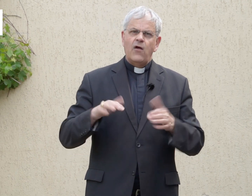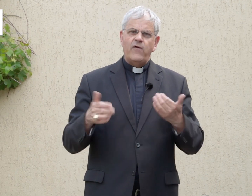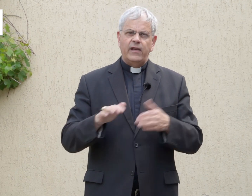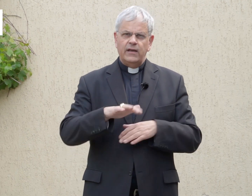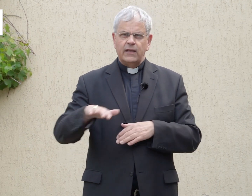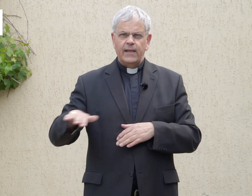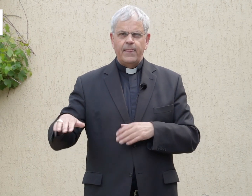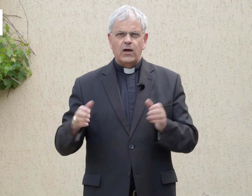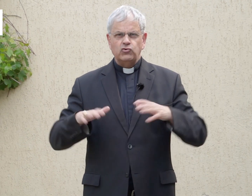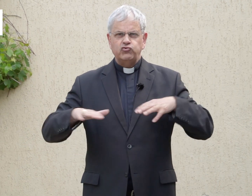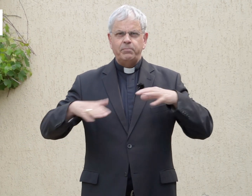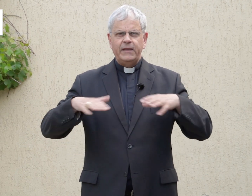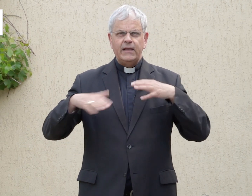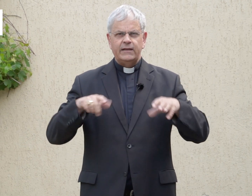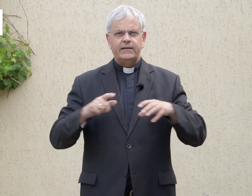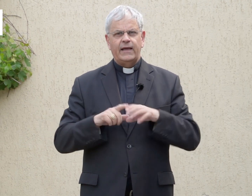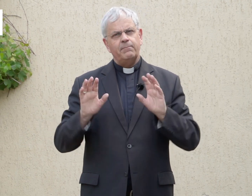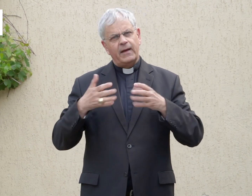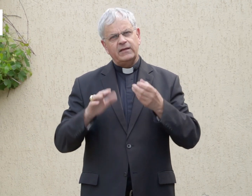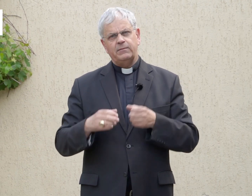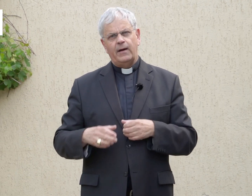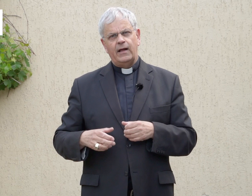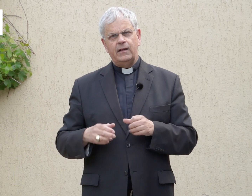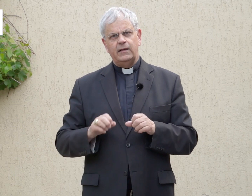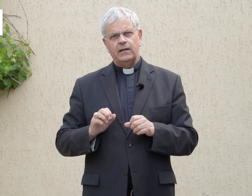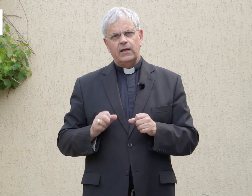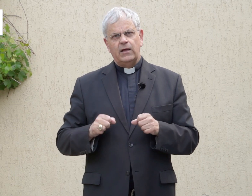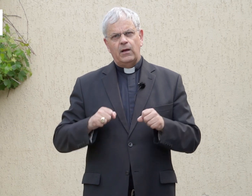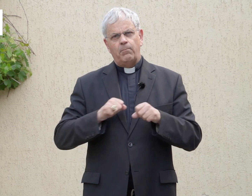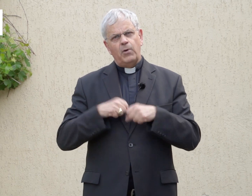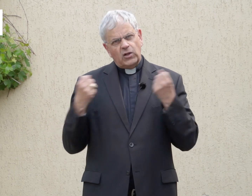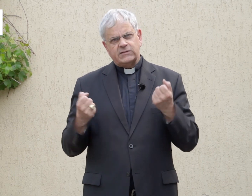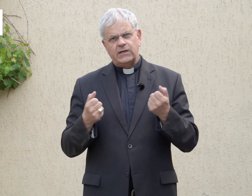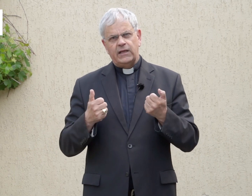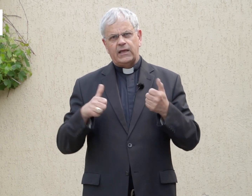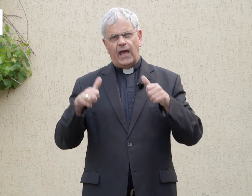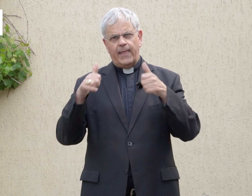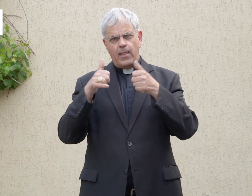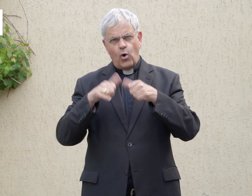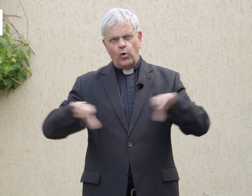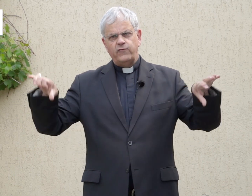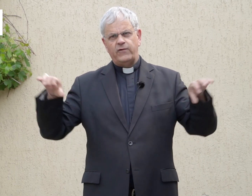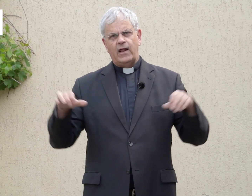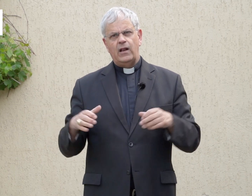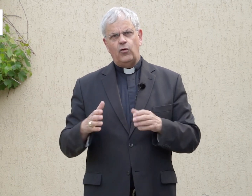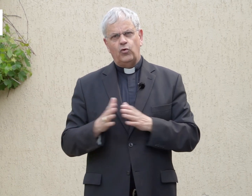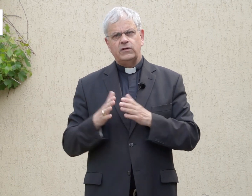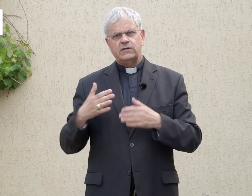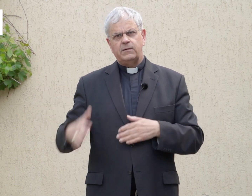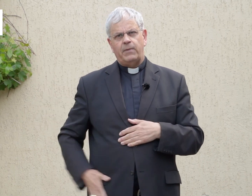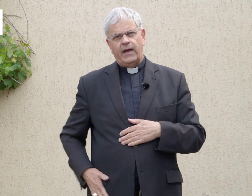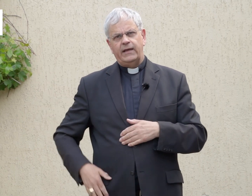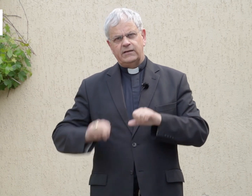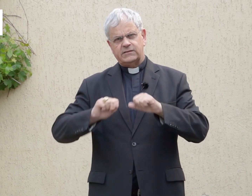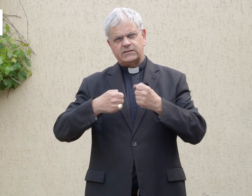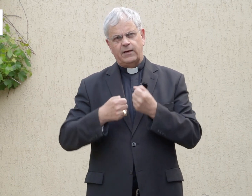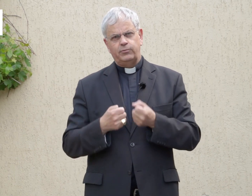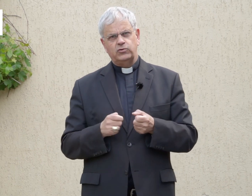Wenn Kinder spielen, dann manchmal plötzlich ein Unfall und Bein ist kaputt.